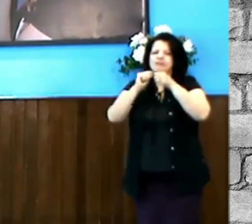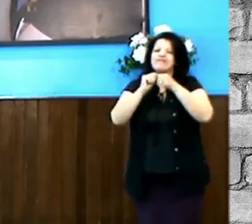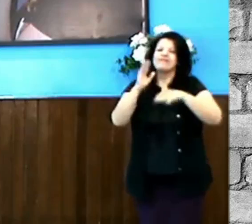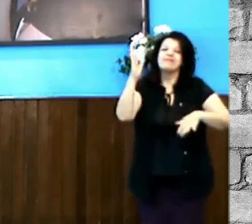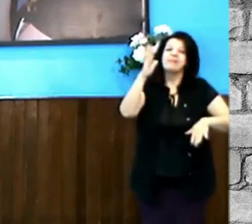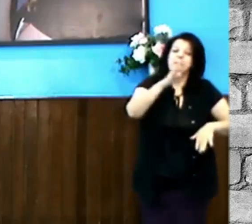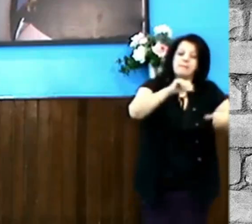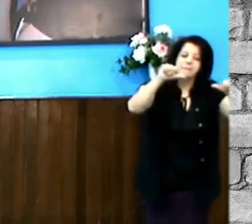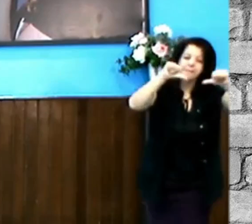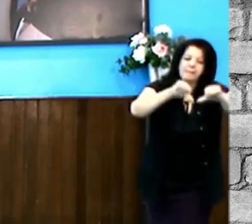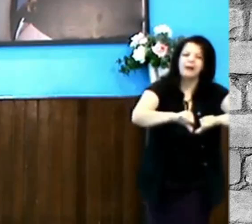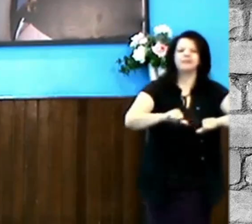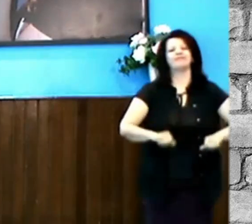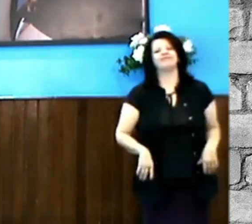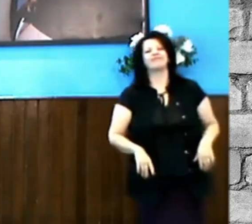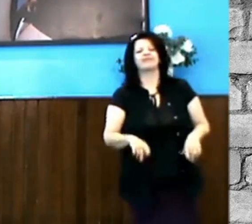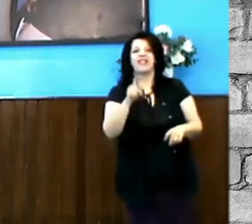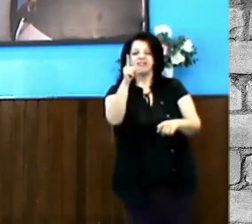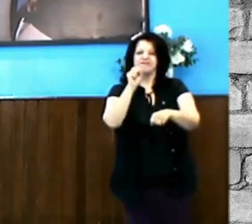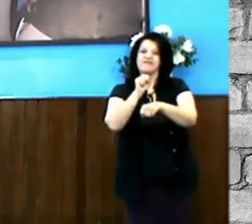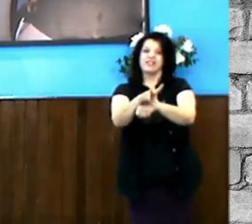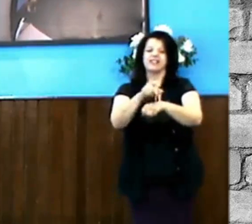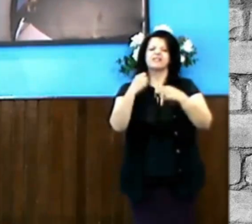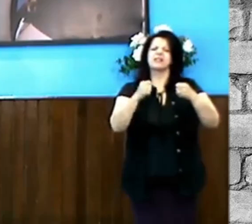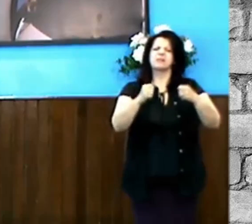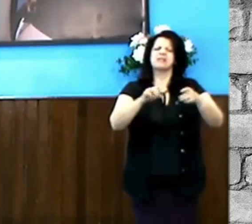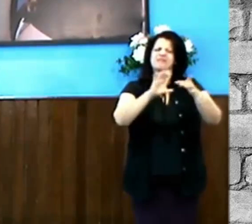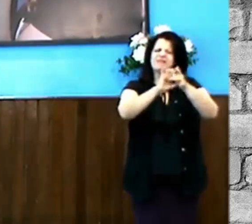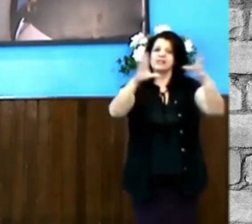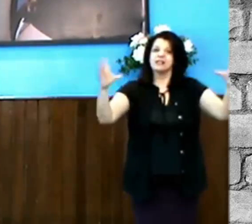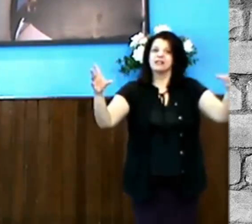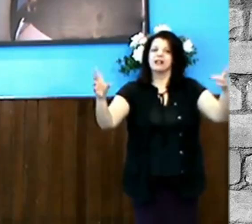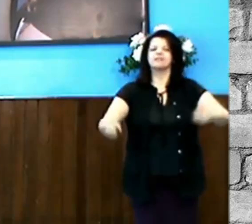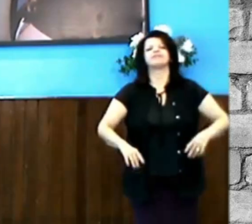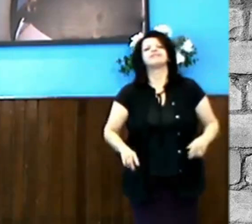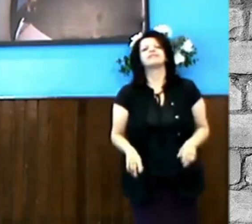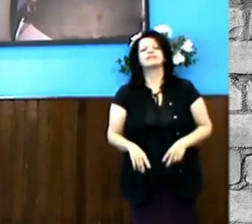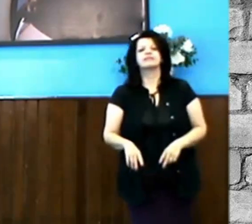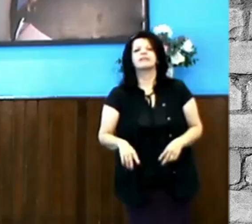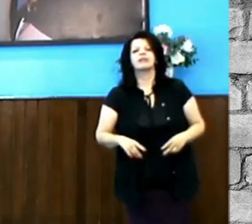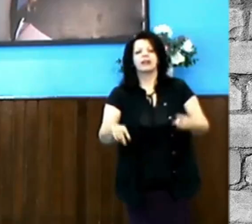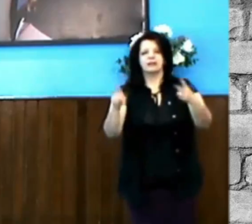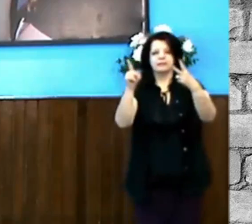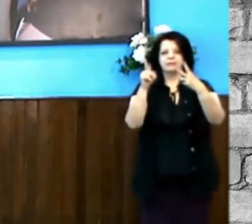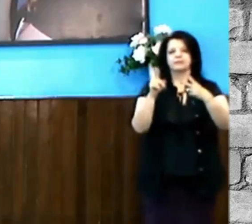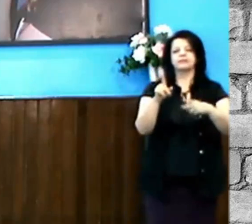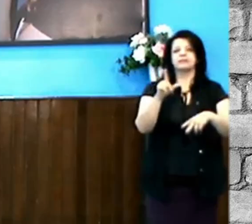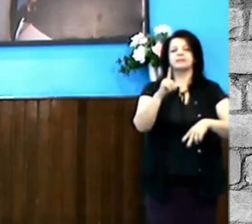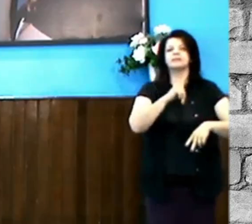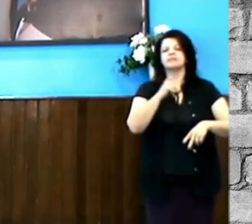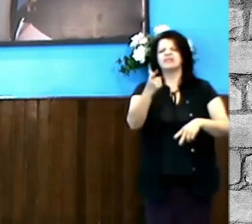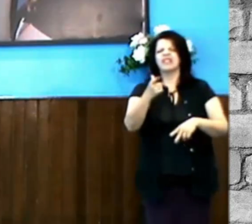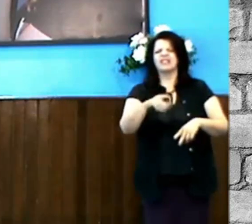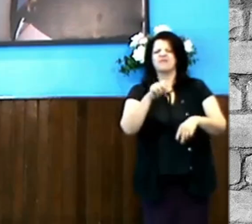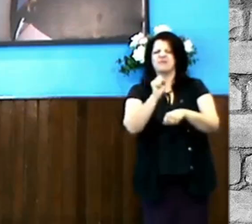raiz de amargura da qual é uma toxina da qual a gente precisa se livrar. Quer uma outra? Eu dou. Existe uma toxina